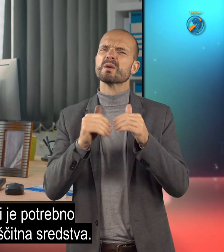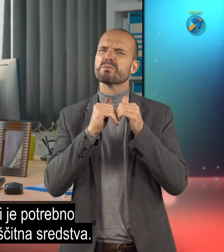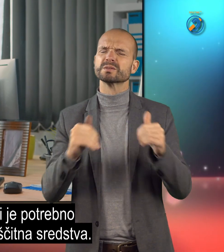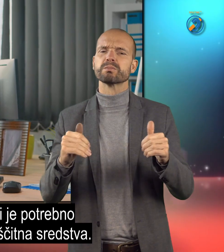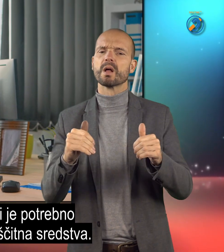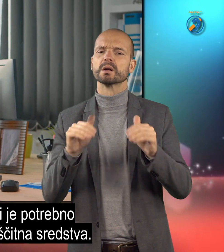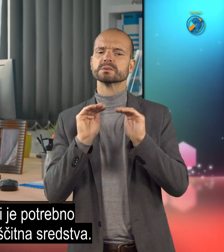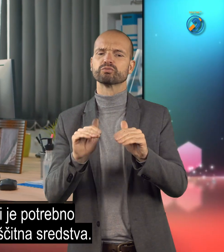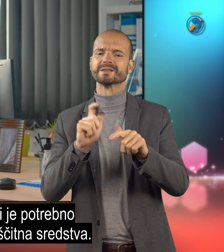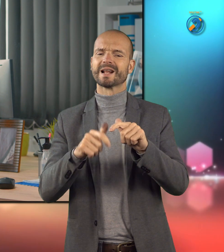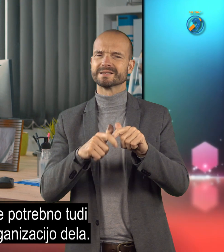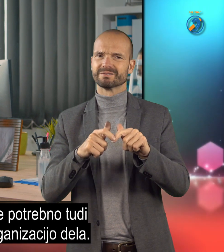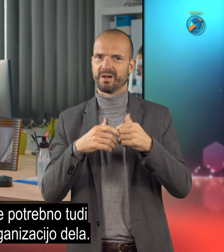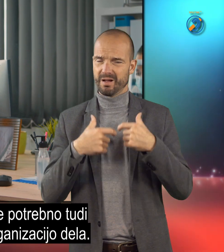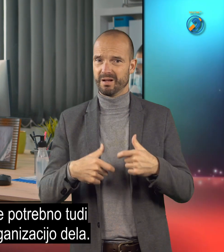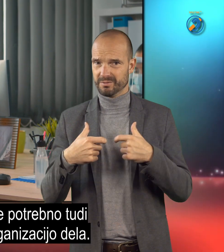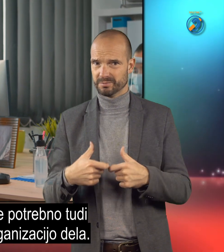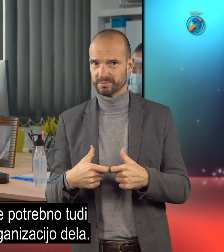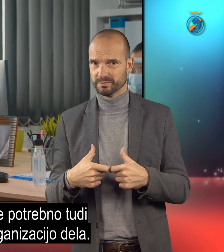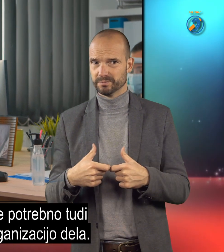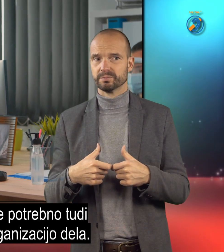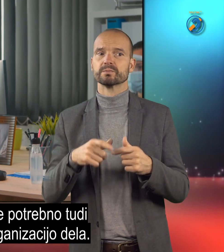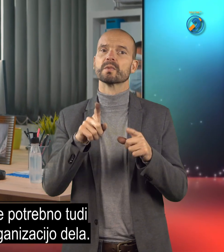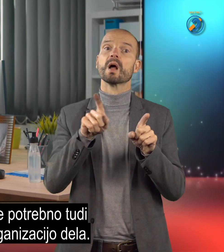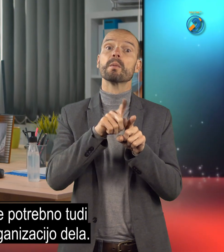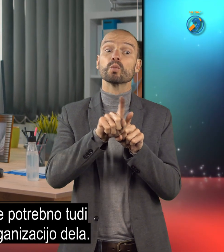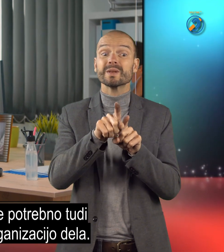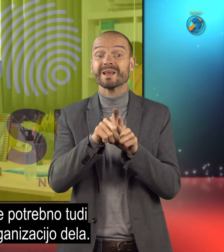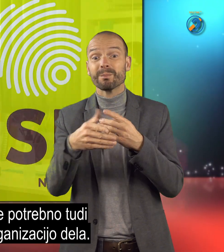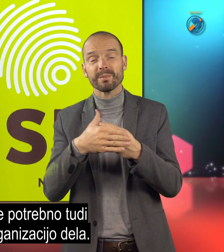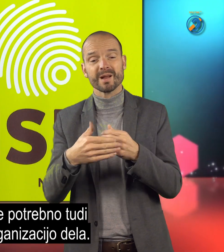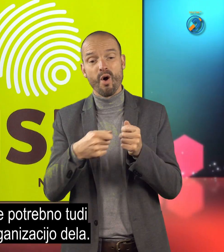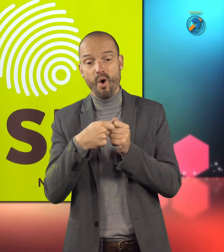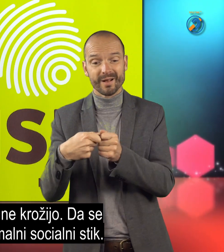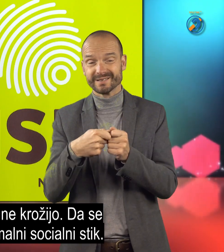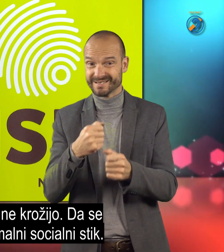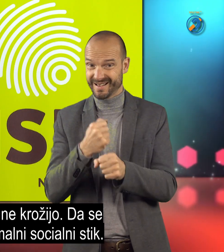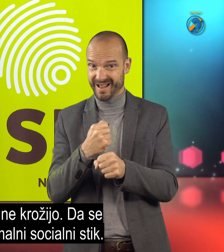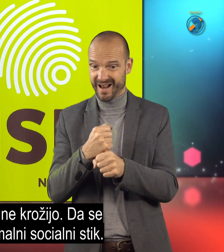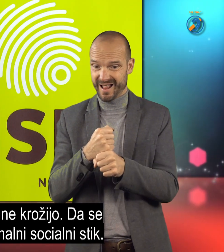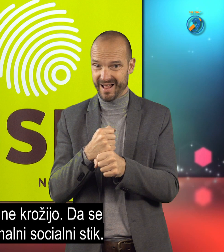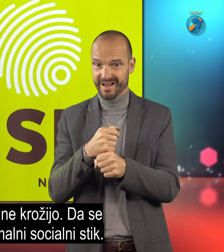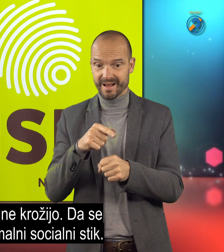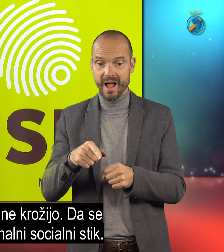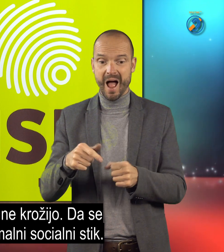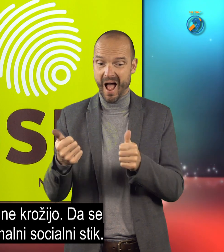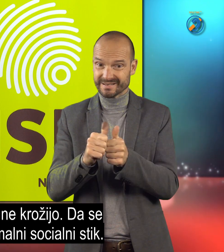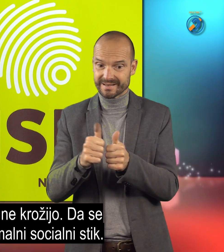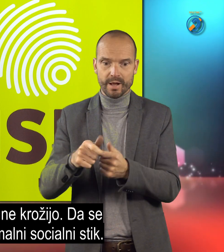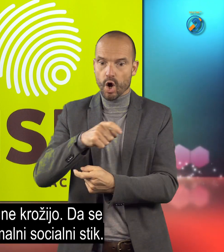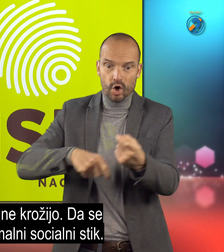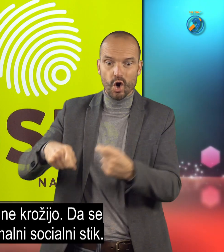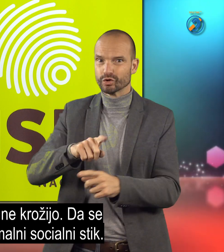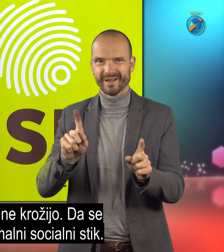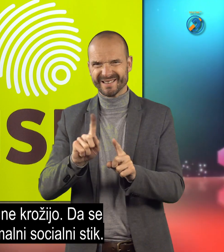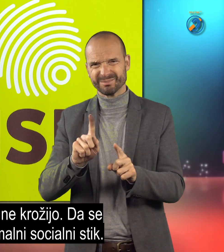posebna zaščitna sredstva. Zagotoviti je potrebno tudi potem pri organizaciji dela, da te asistenti ne krožijo, se